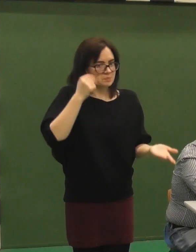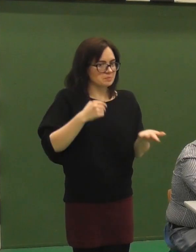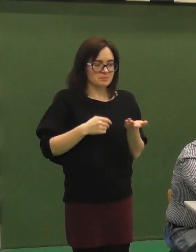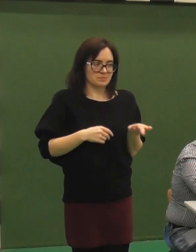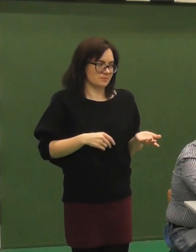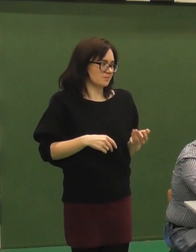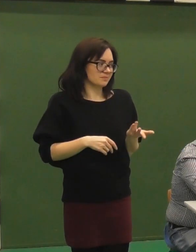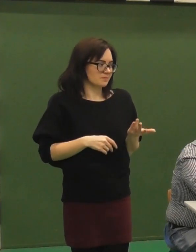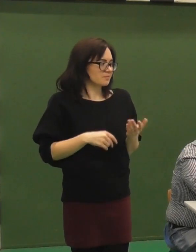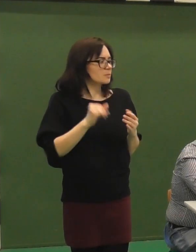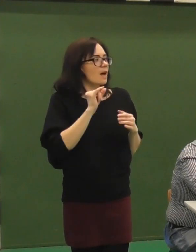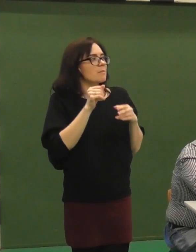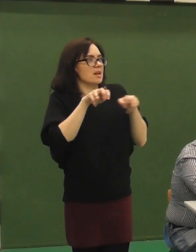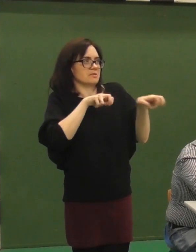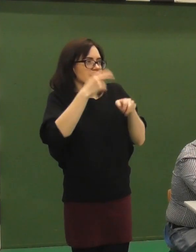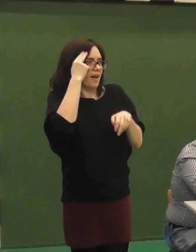jártam. És